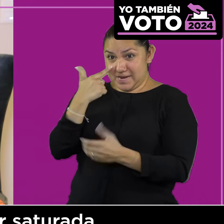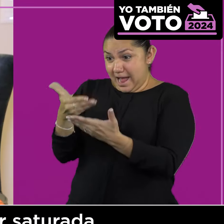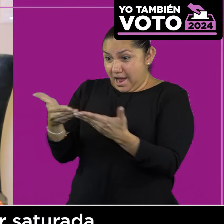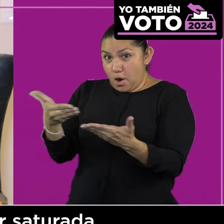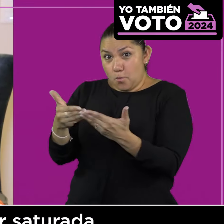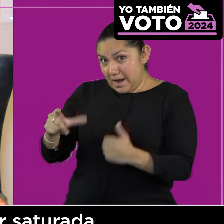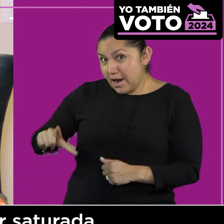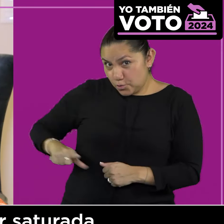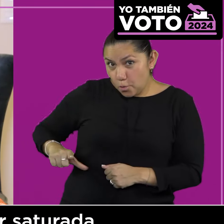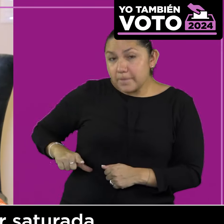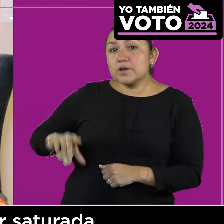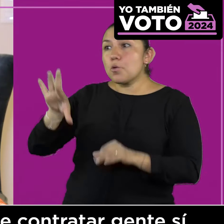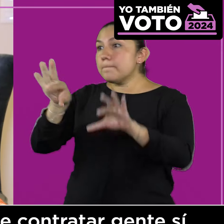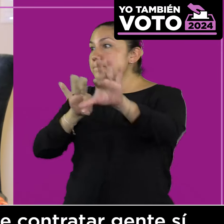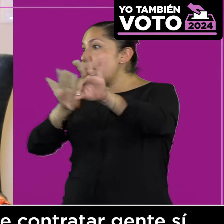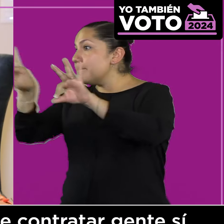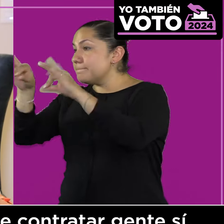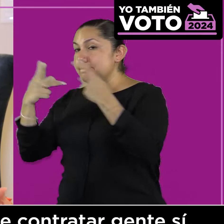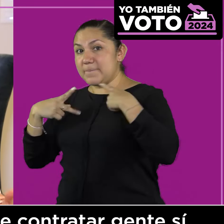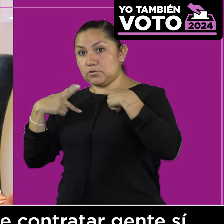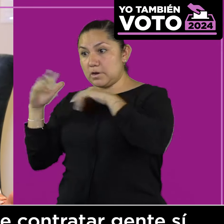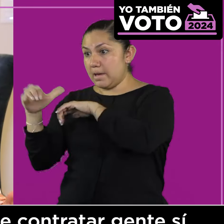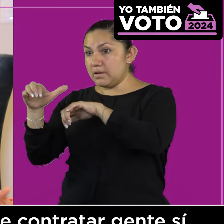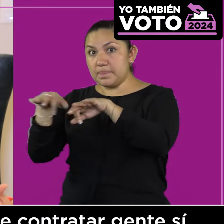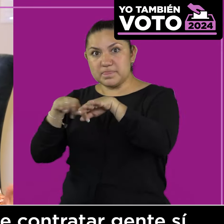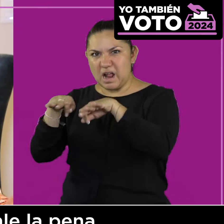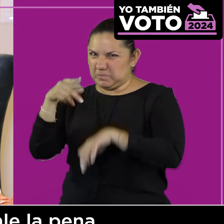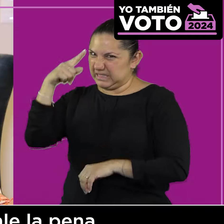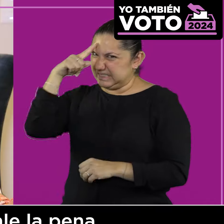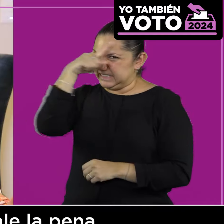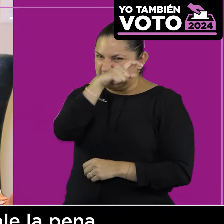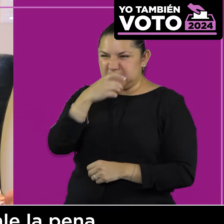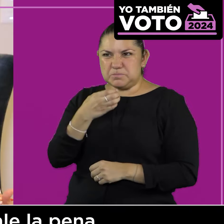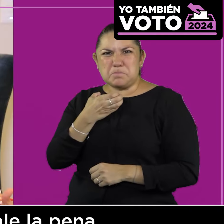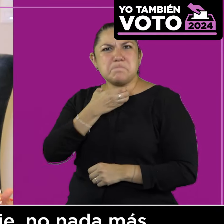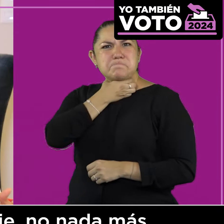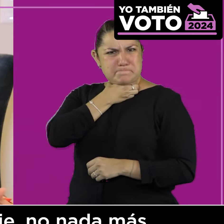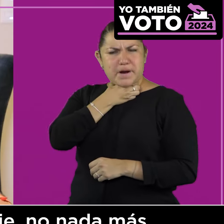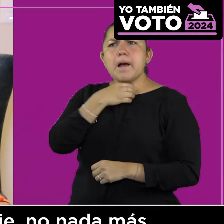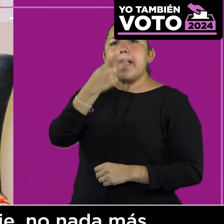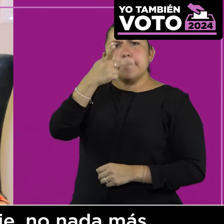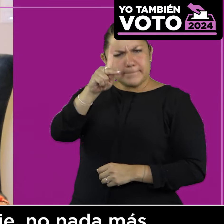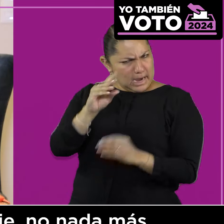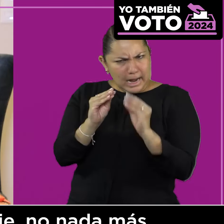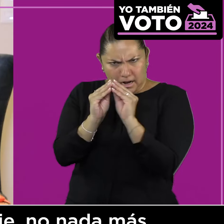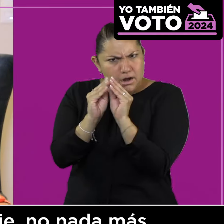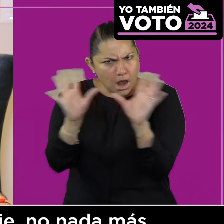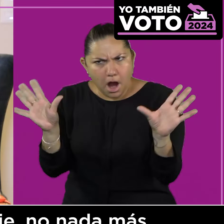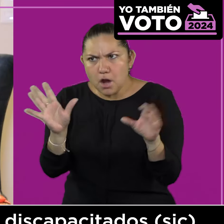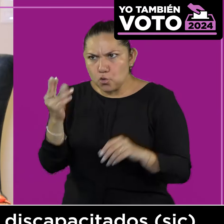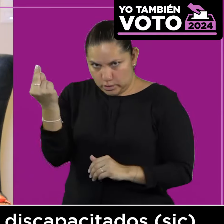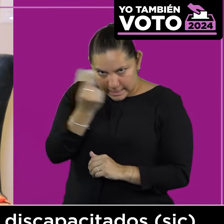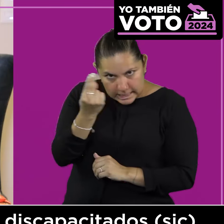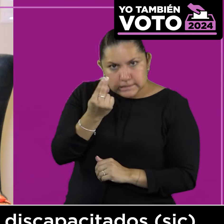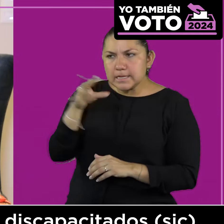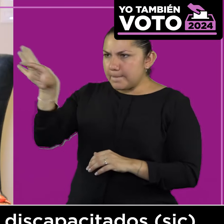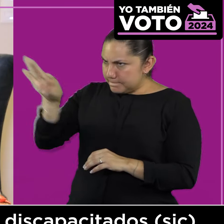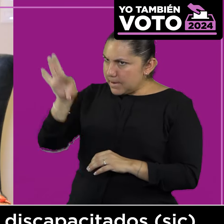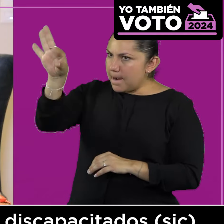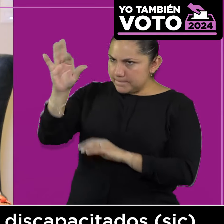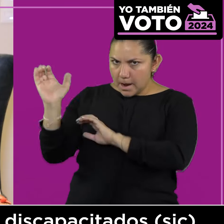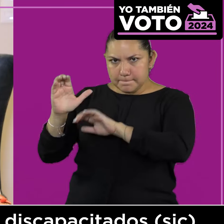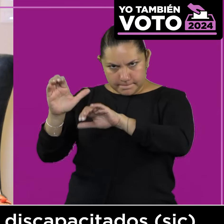del gobierno está s saturado de que tenemos que contratar gente Sí porque vale la pena y también lo dije no nada más en el